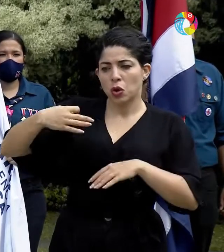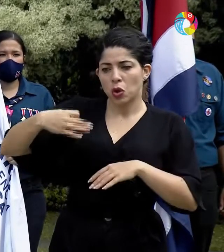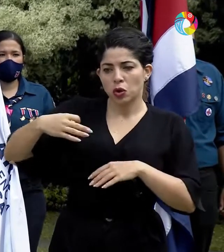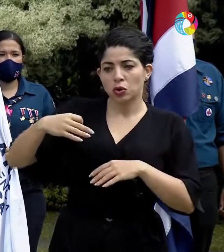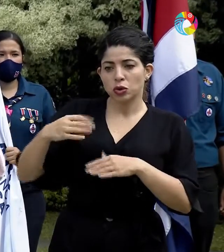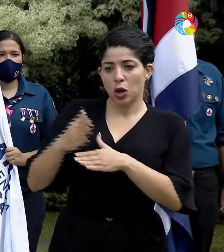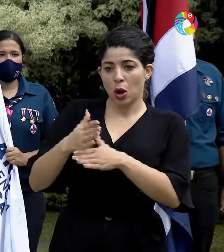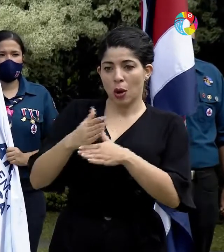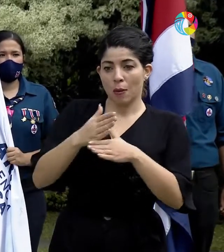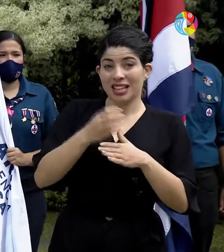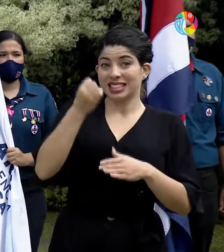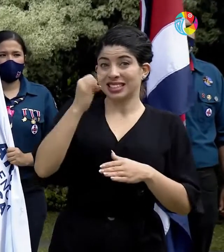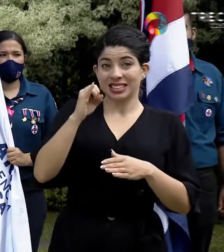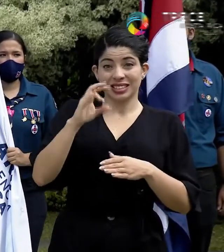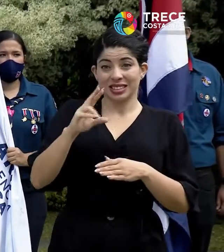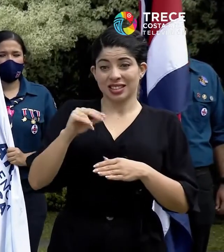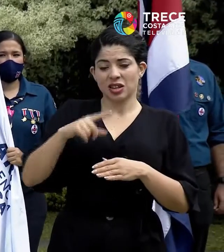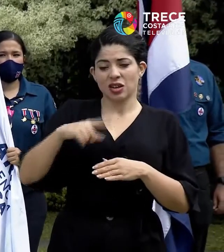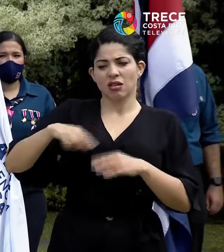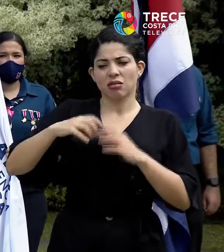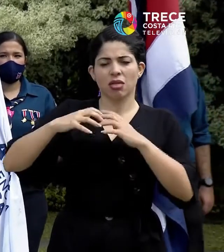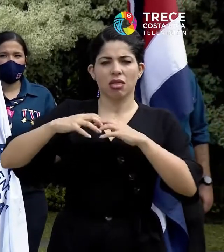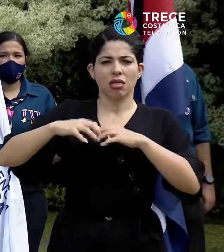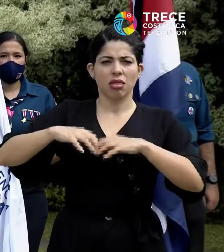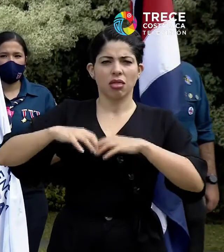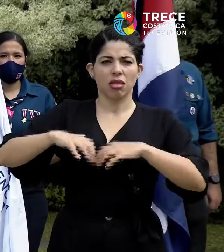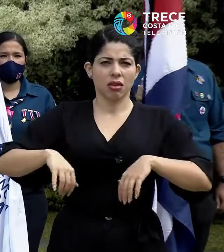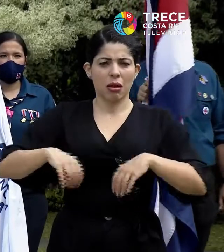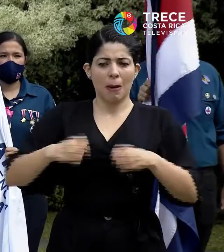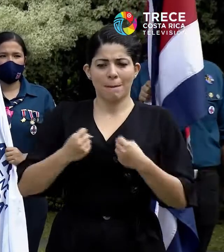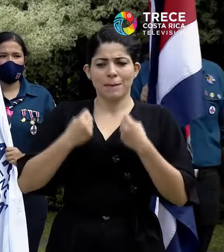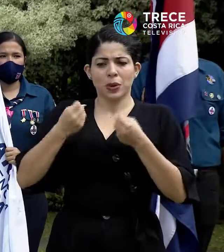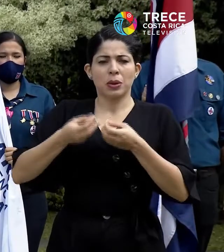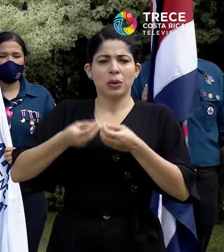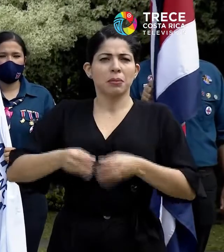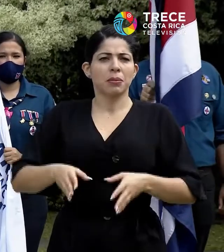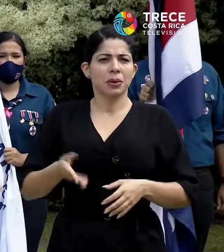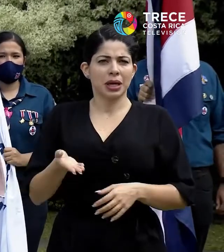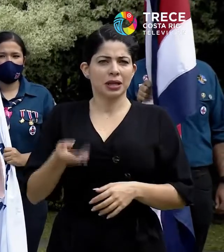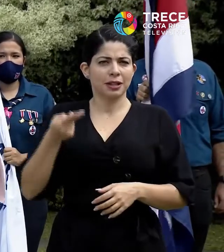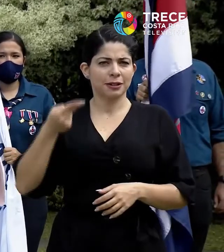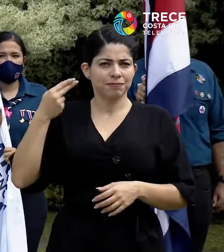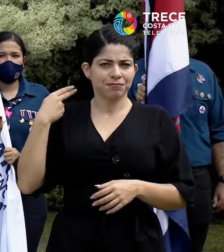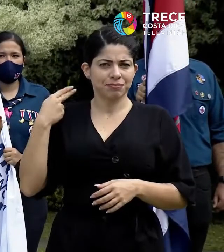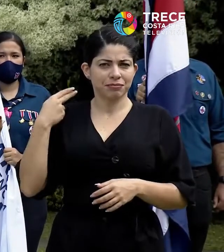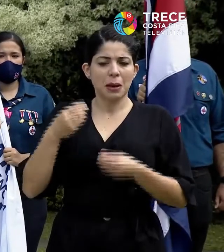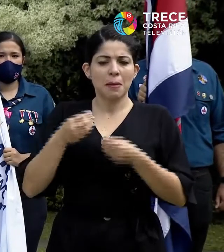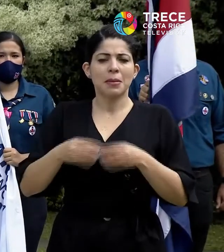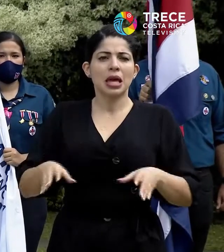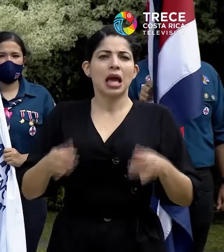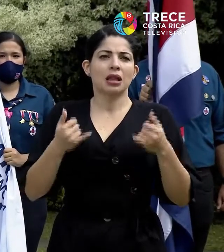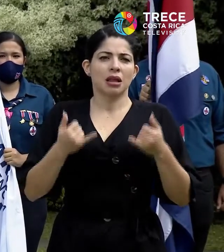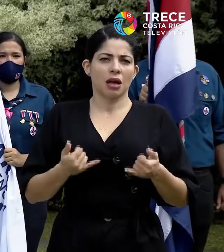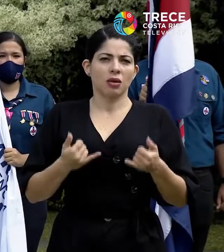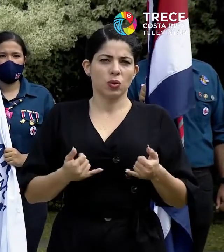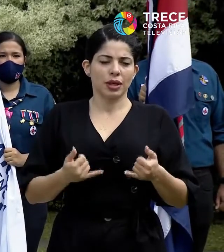se deterioran en la relación y el poder que les damos. Se desactualizan,